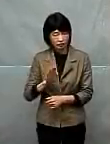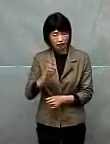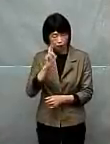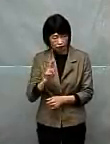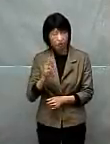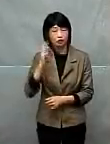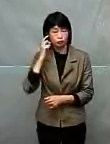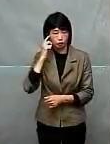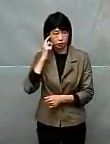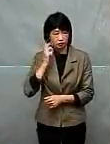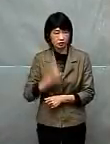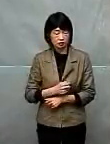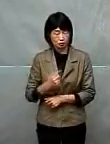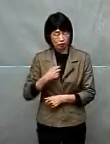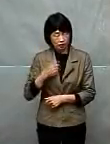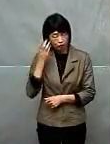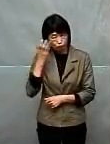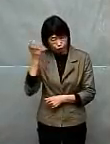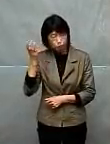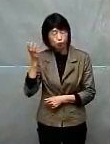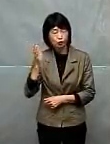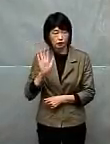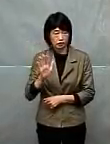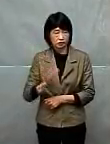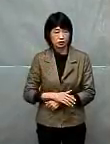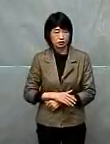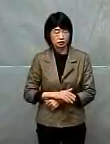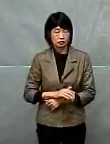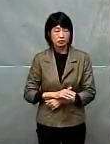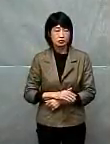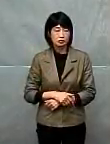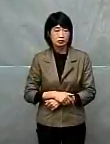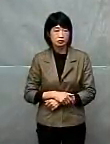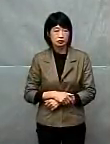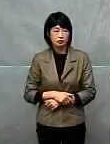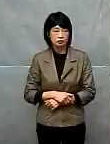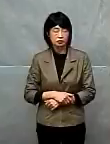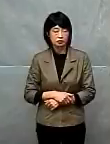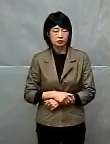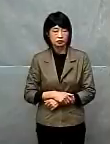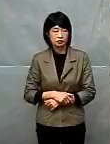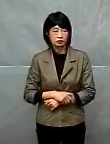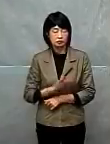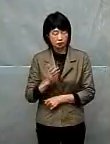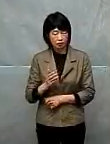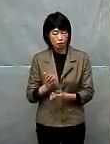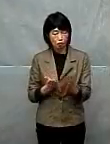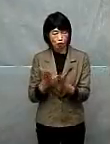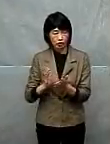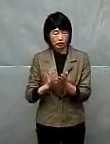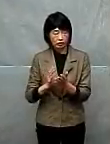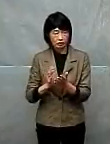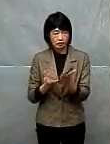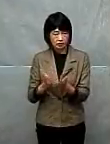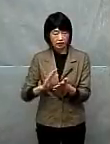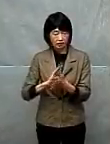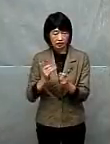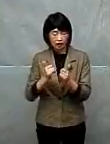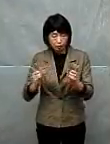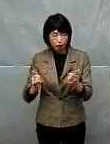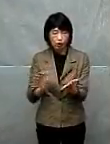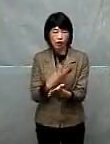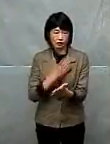それはただの推測でありまして、このご判断がとにかく結果として現れたなと見ているところです